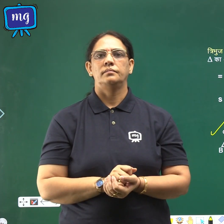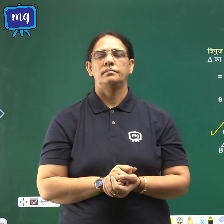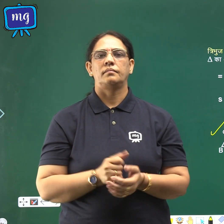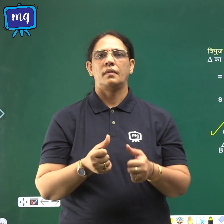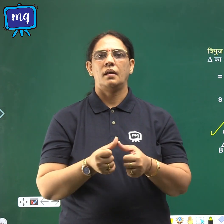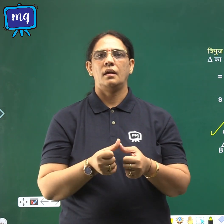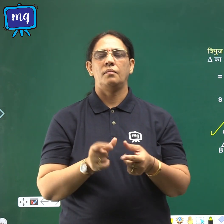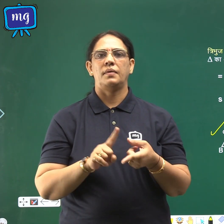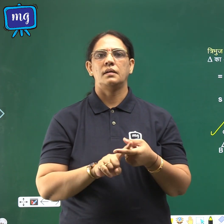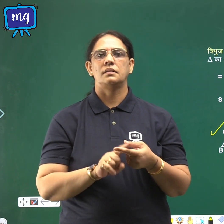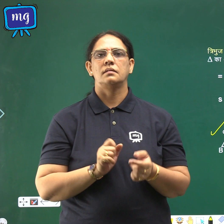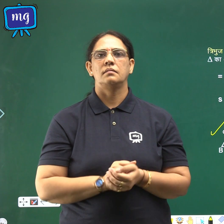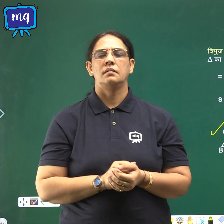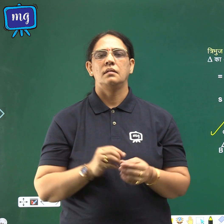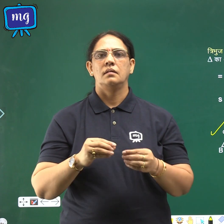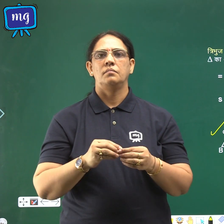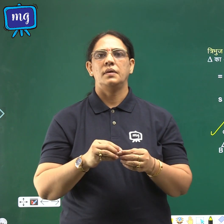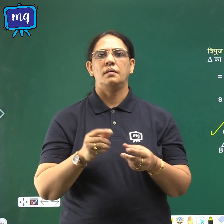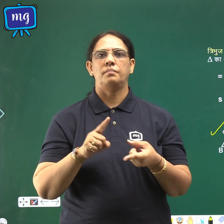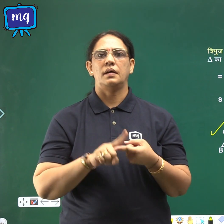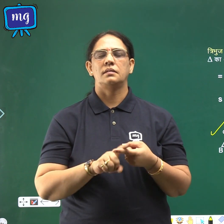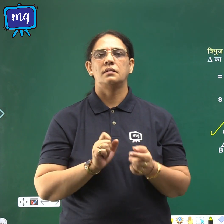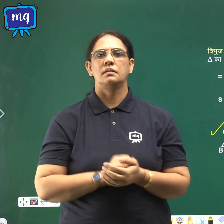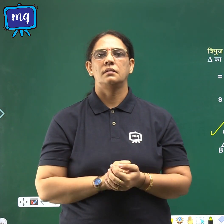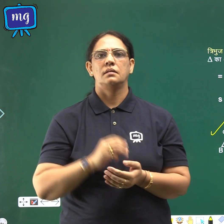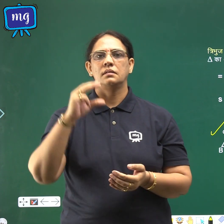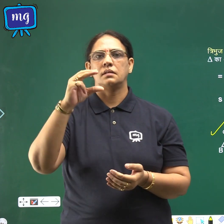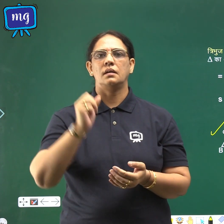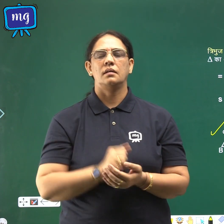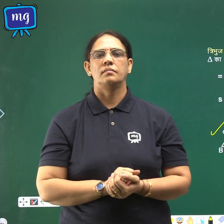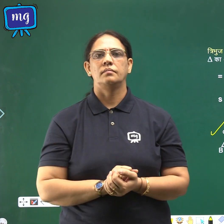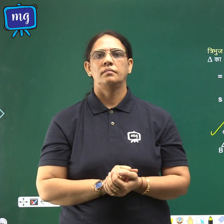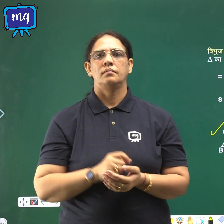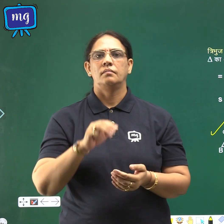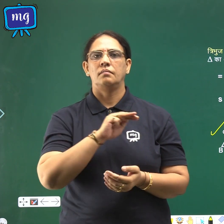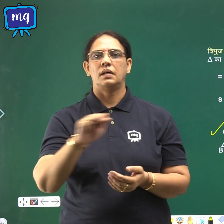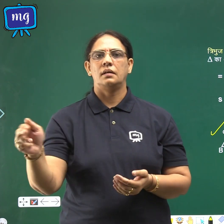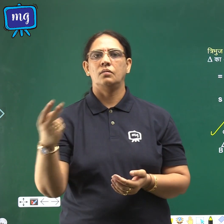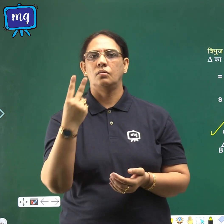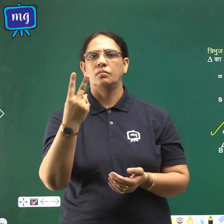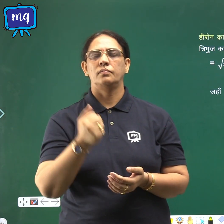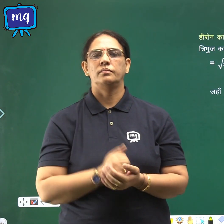A प्लस B प्लस C 2।